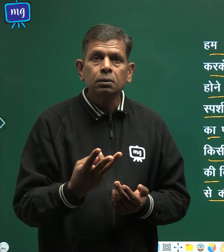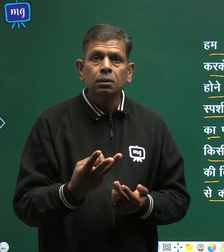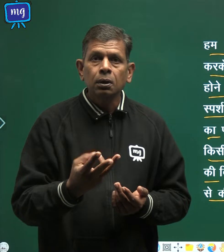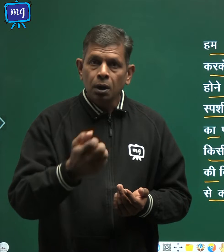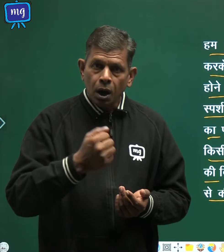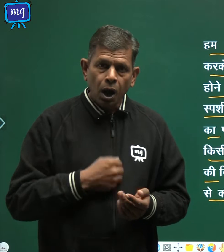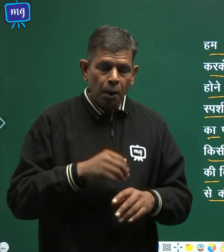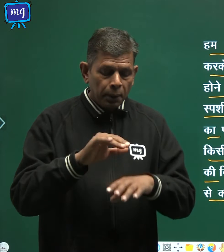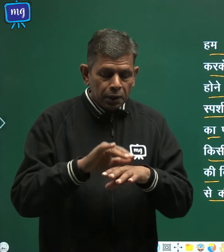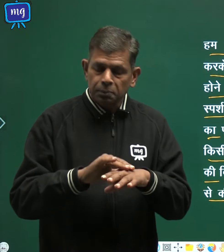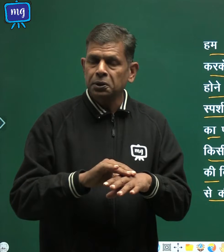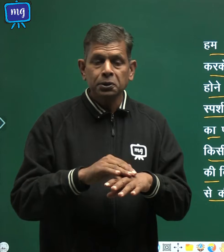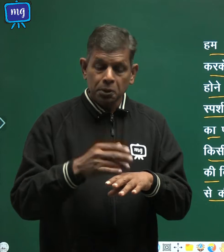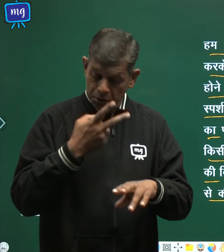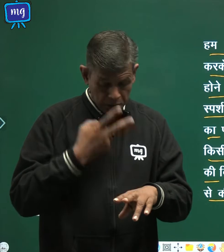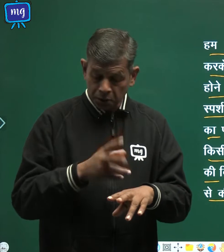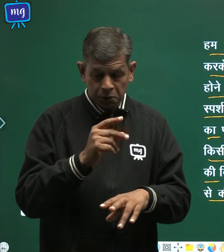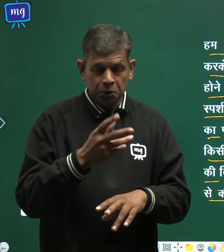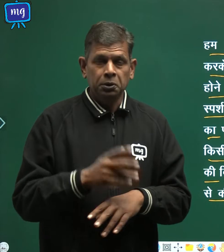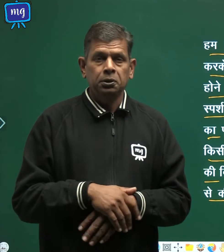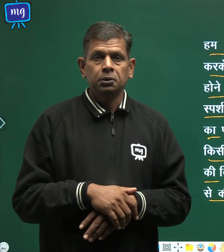हम स्पर्श द्वारा ज्ञात नहीं कर सकते।